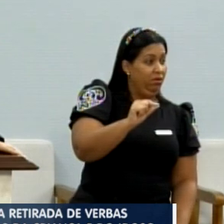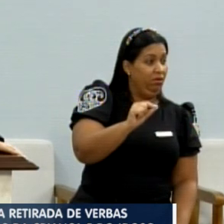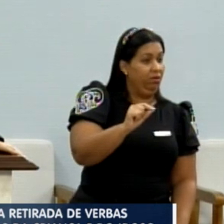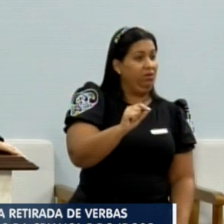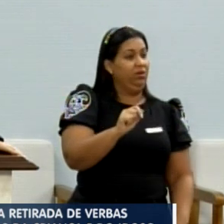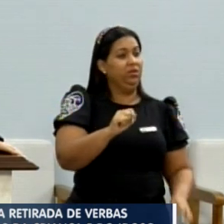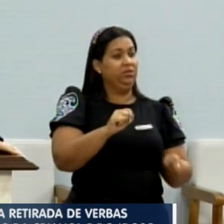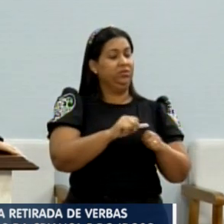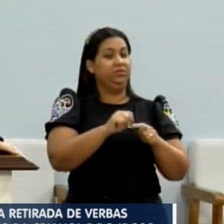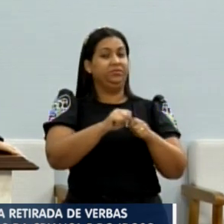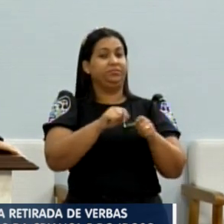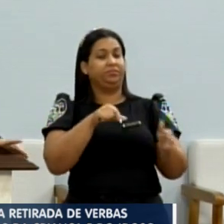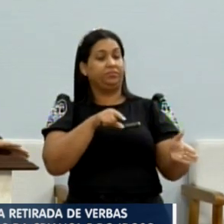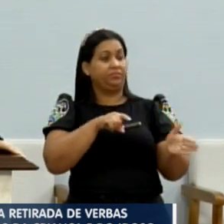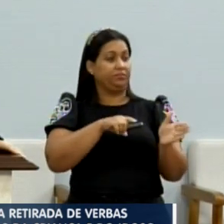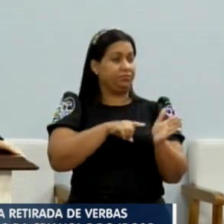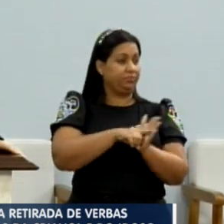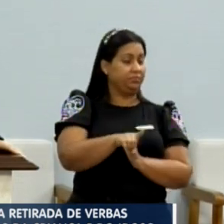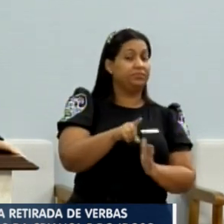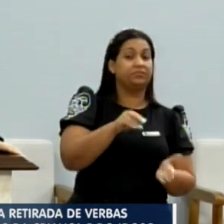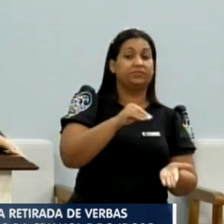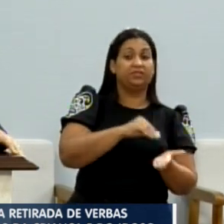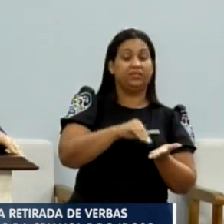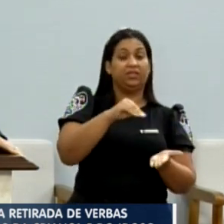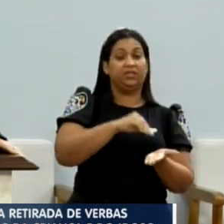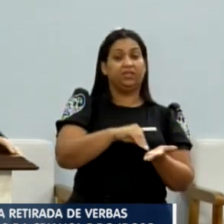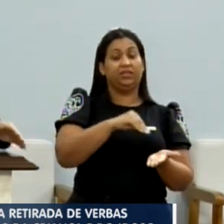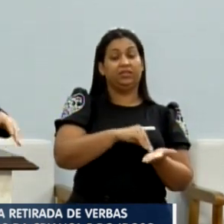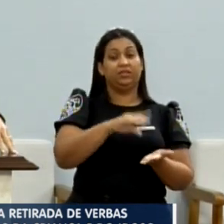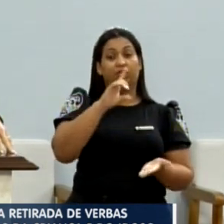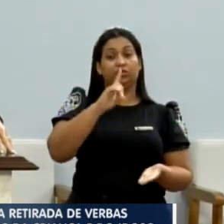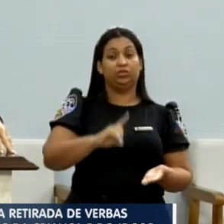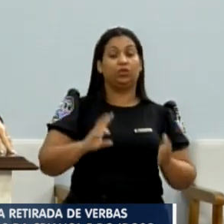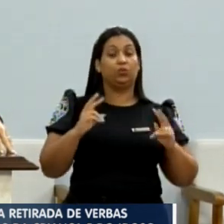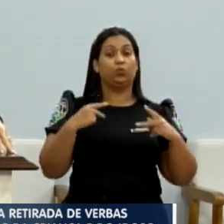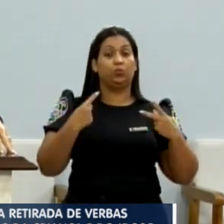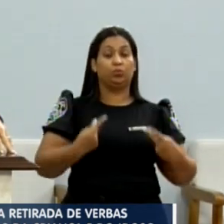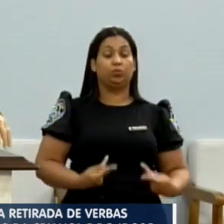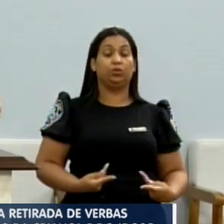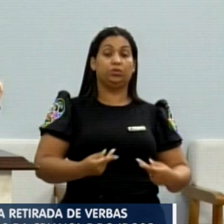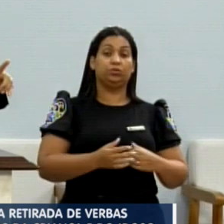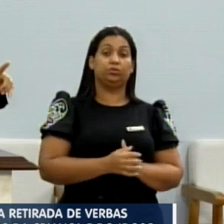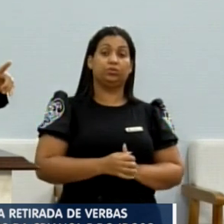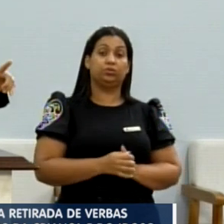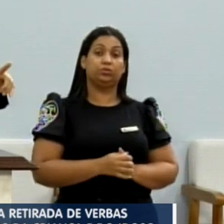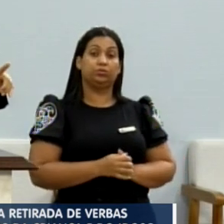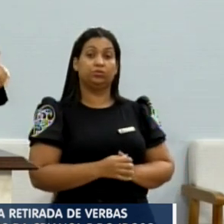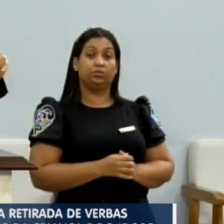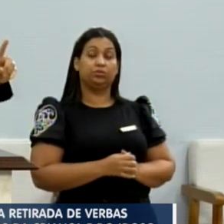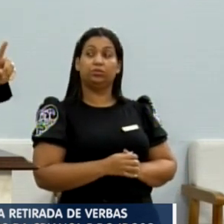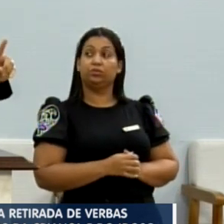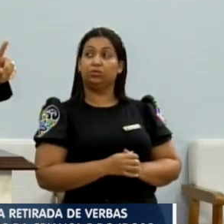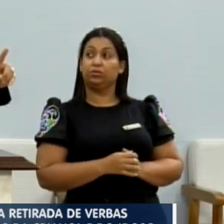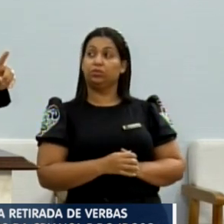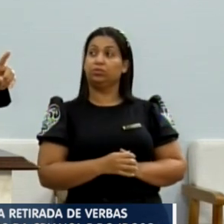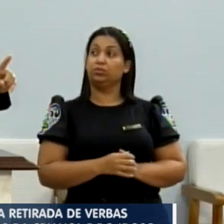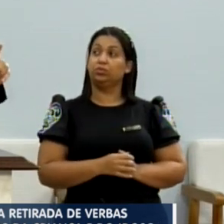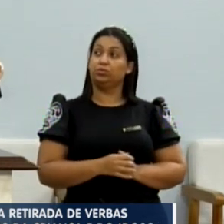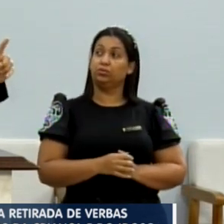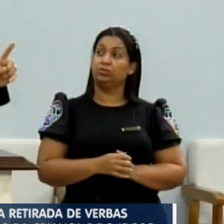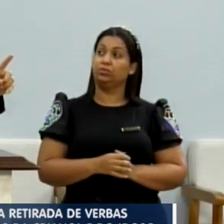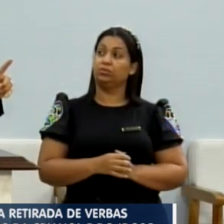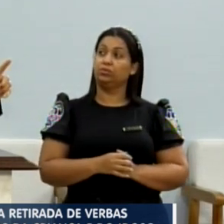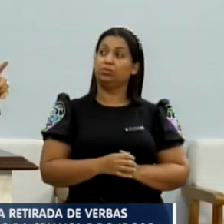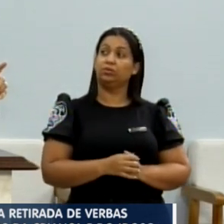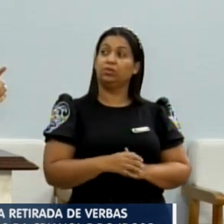uma pergunta ao secretário nacional dos Direitos Humanos Alexandre da Silva e ele não vê obice não vê impedimento nenhum